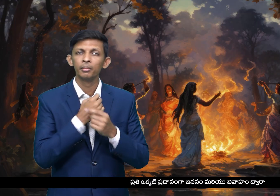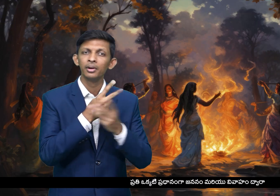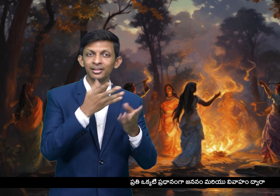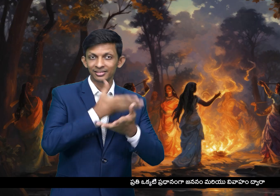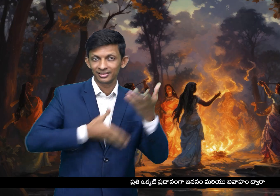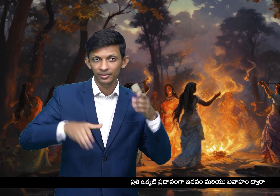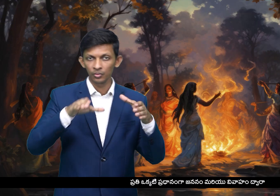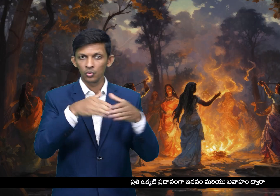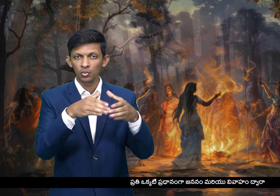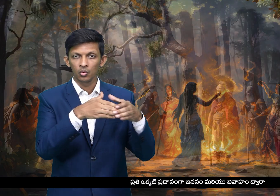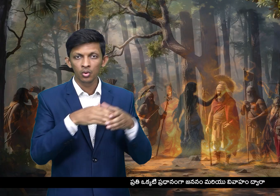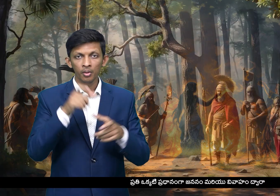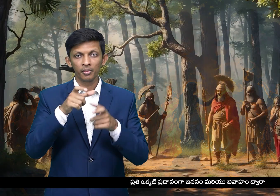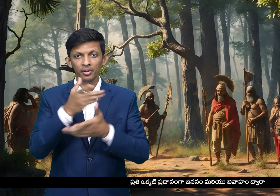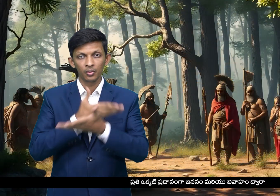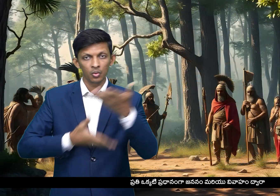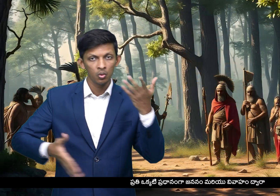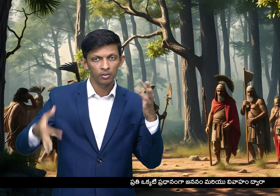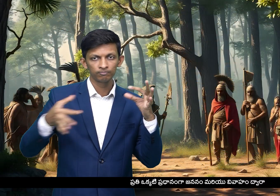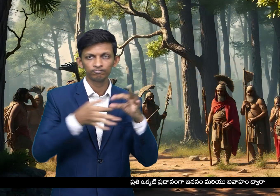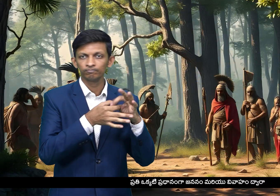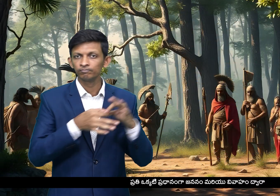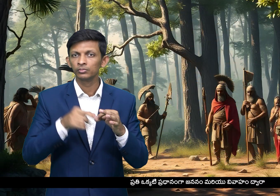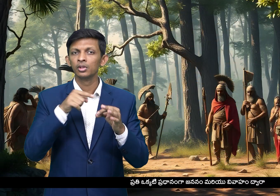మరియు వివాహం ద్వారా